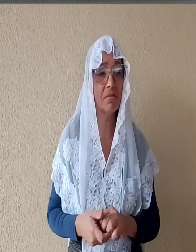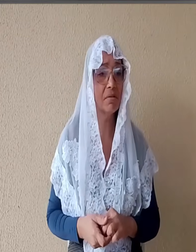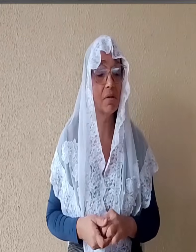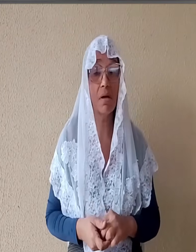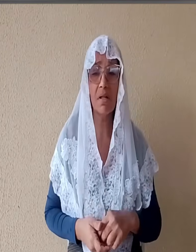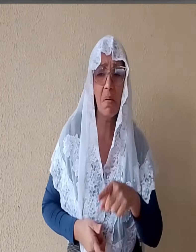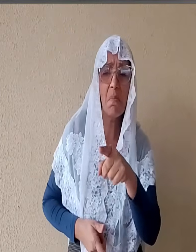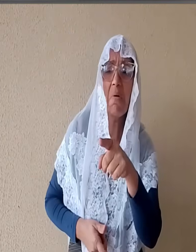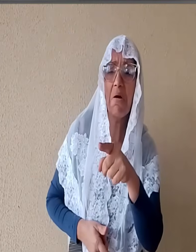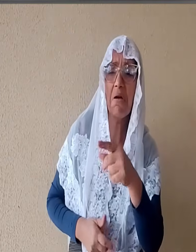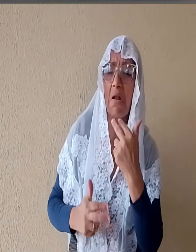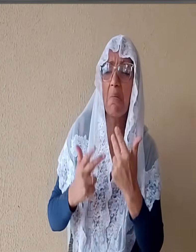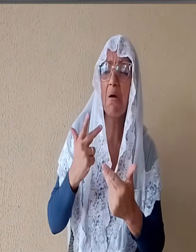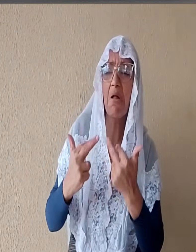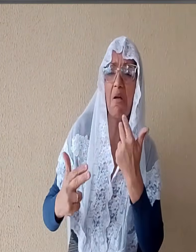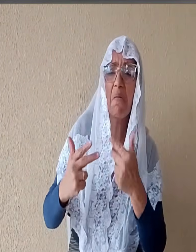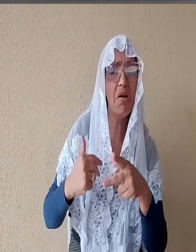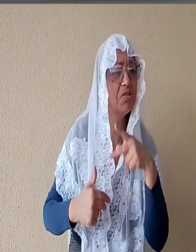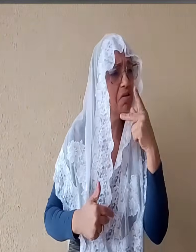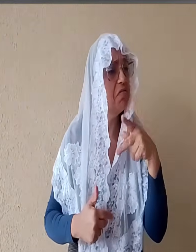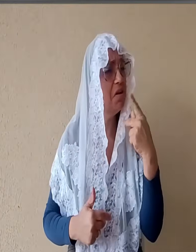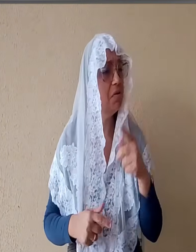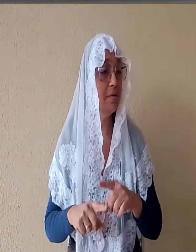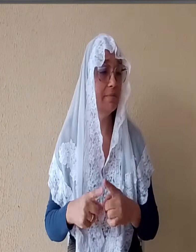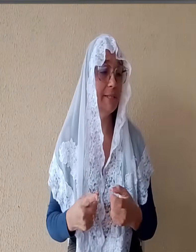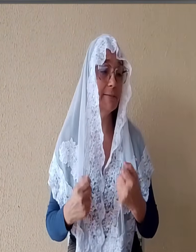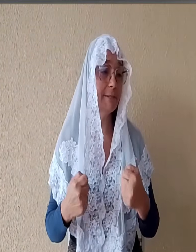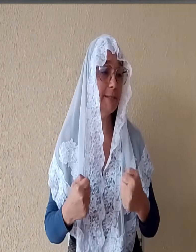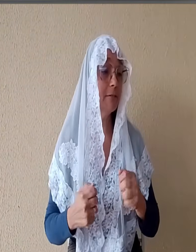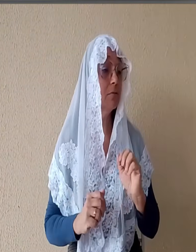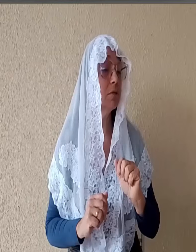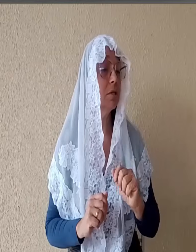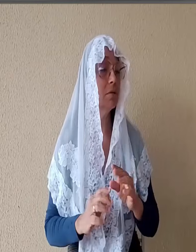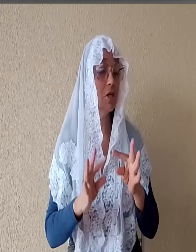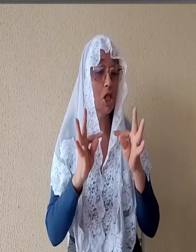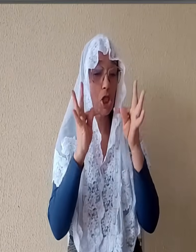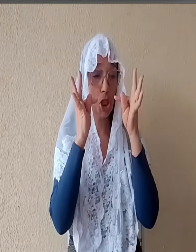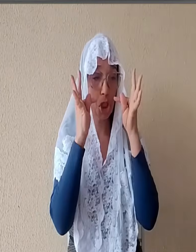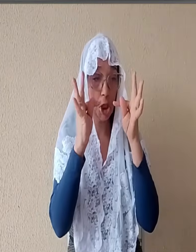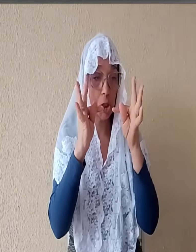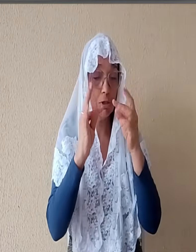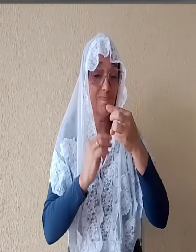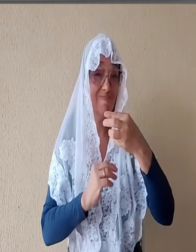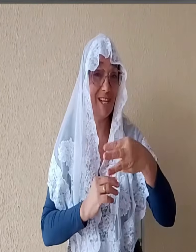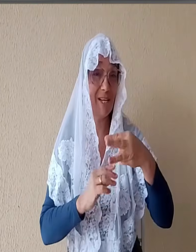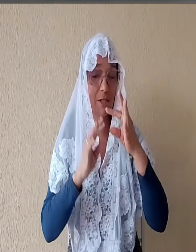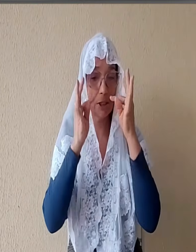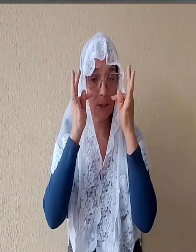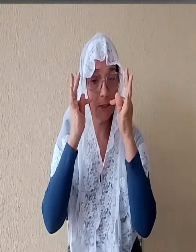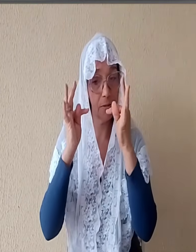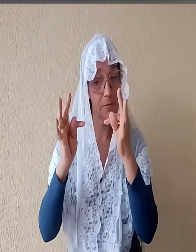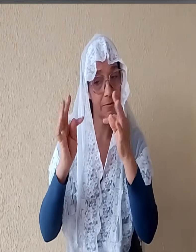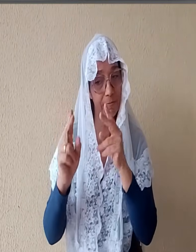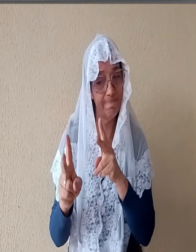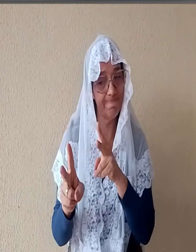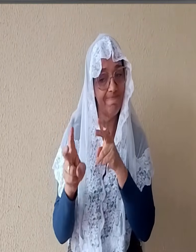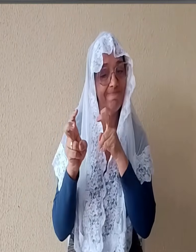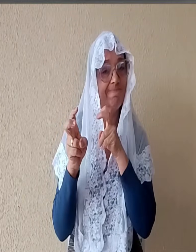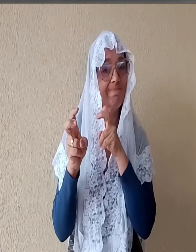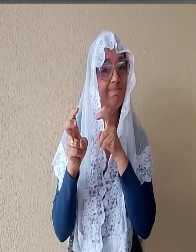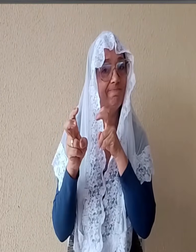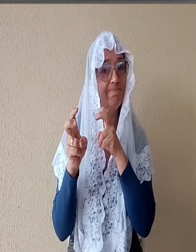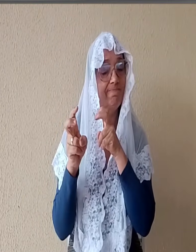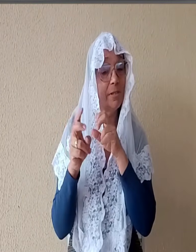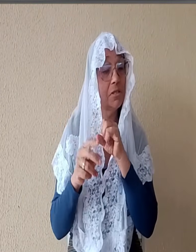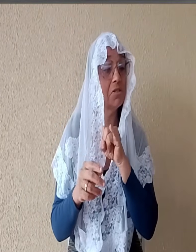para discernir aquela linguagem. É assim a palavra, irmãos. Mas não vai mudar. A palavra de Deus,